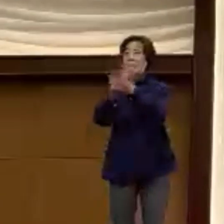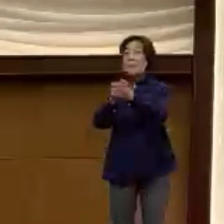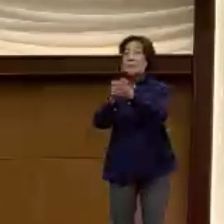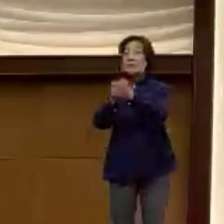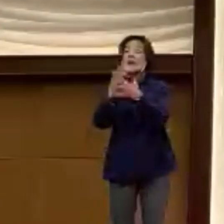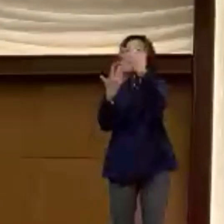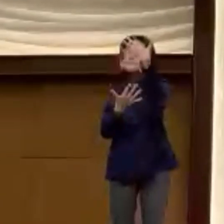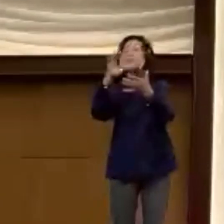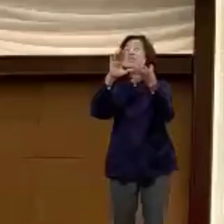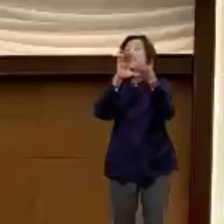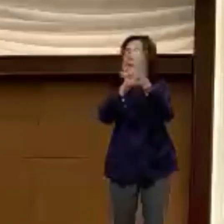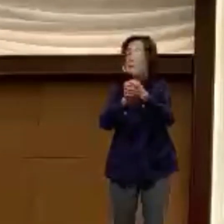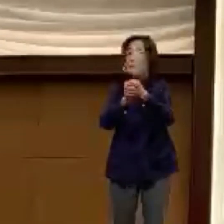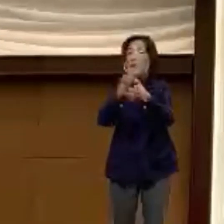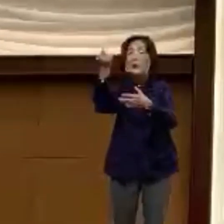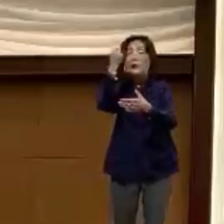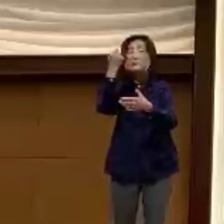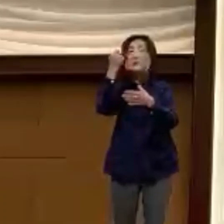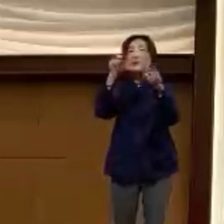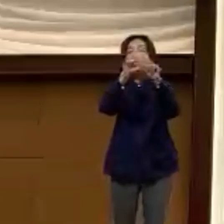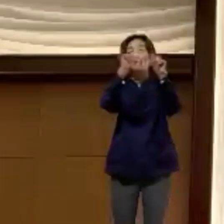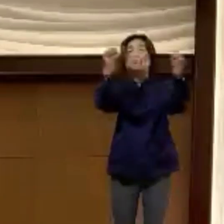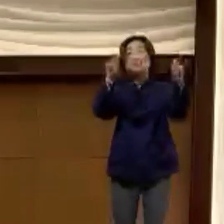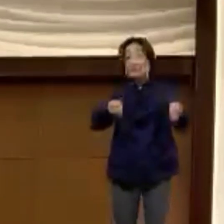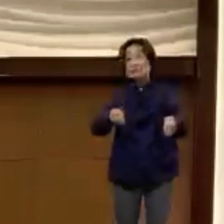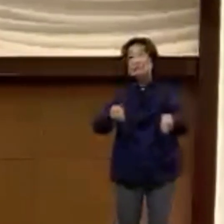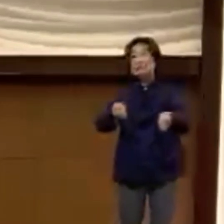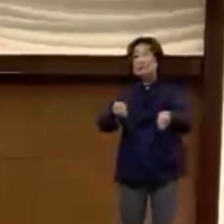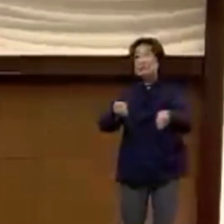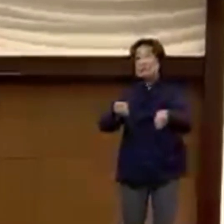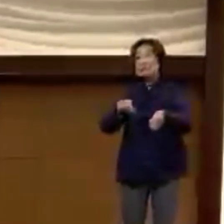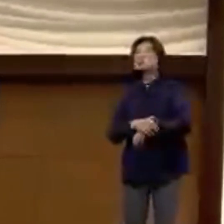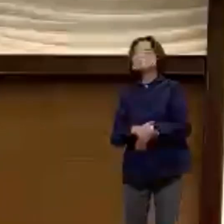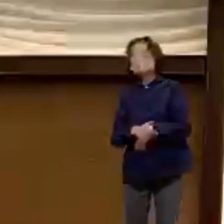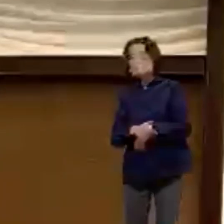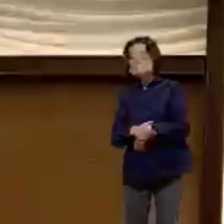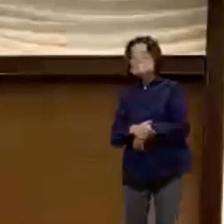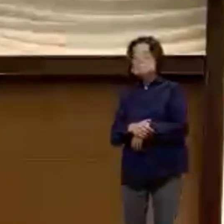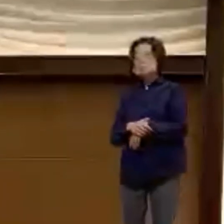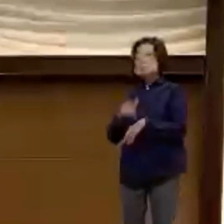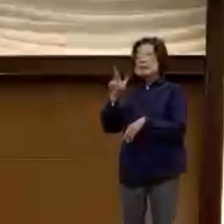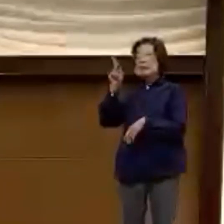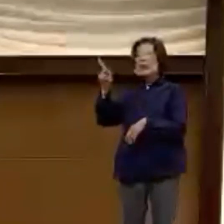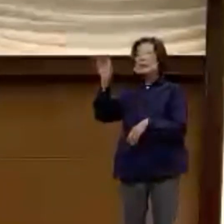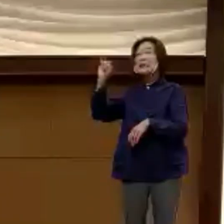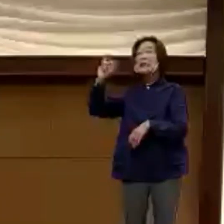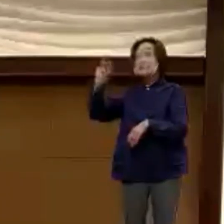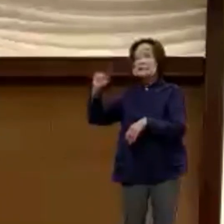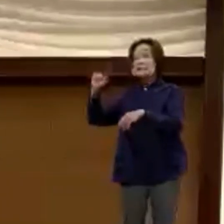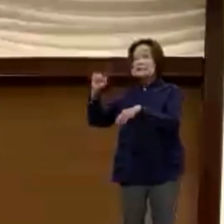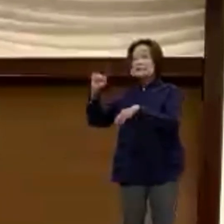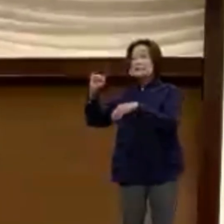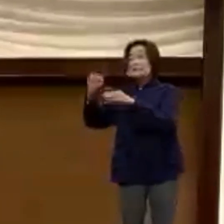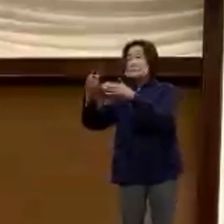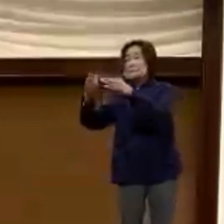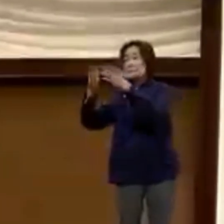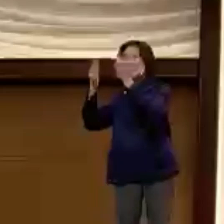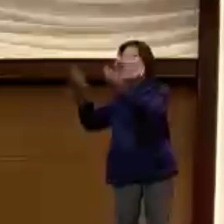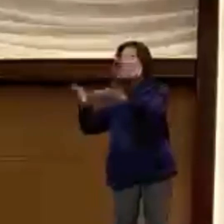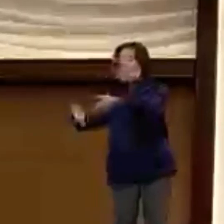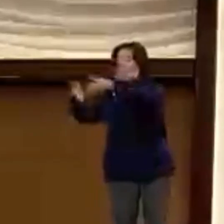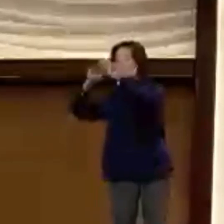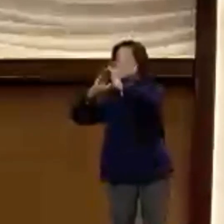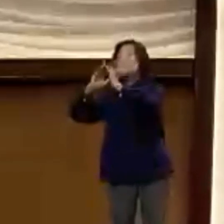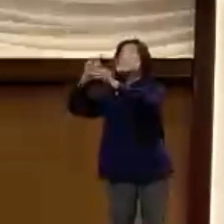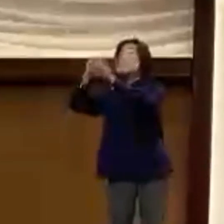賭けも河合君の1億5000万も解明せん。自由はこうやって失われます。皆